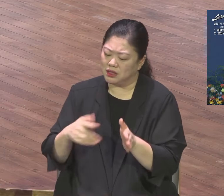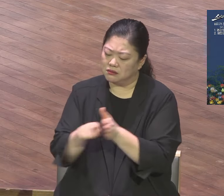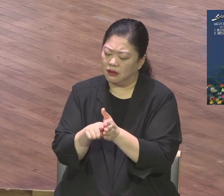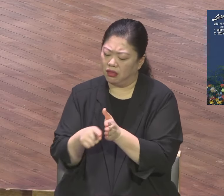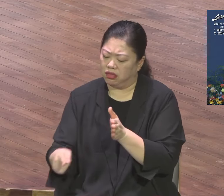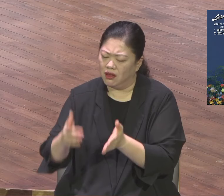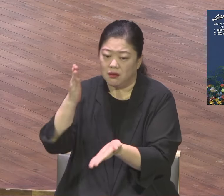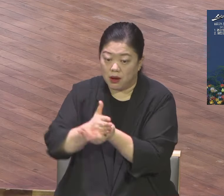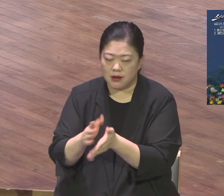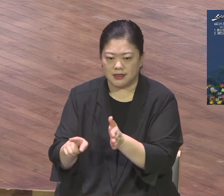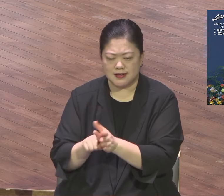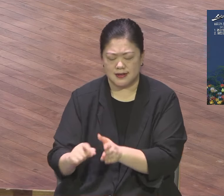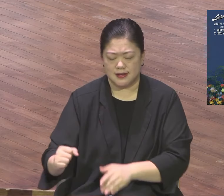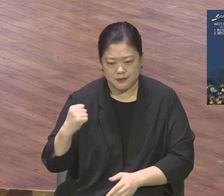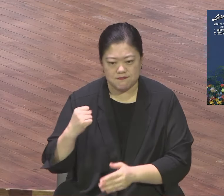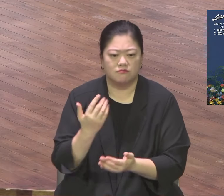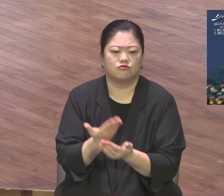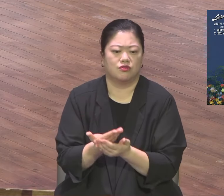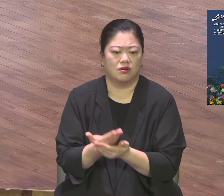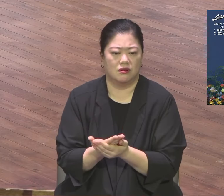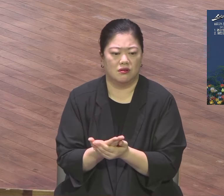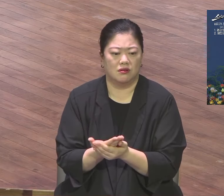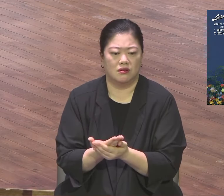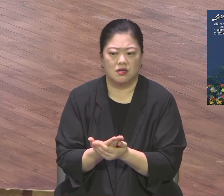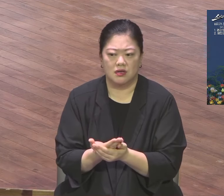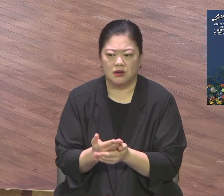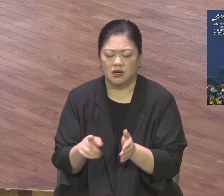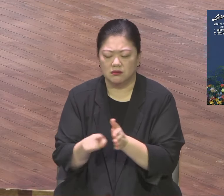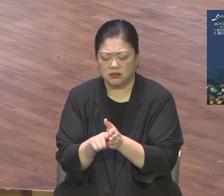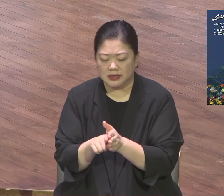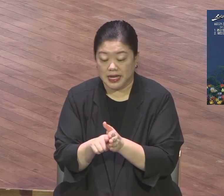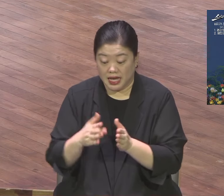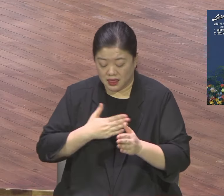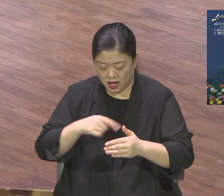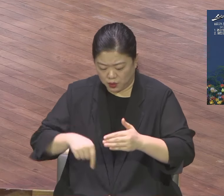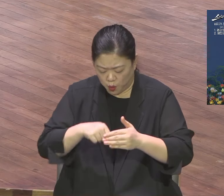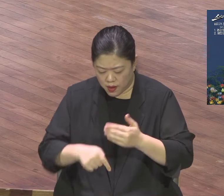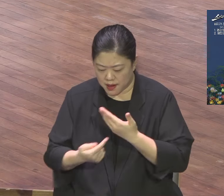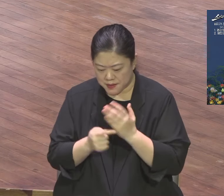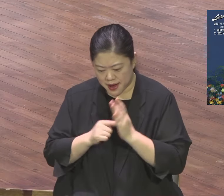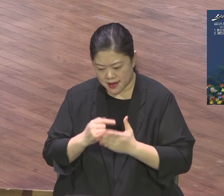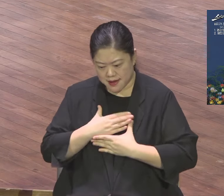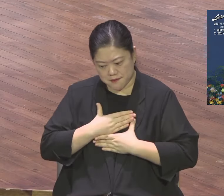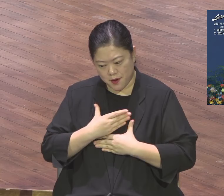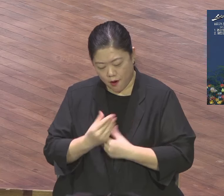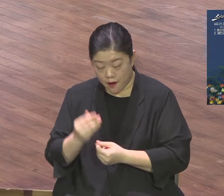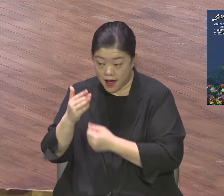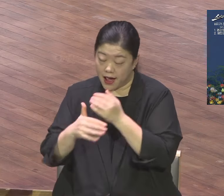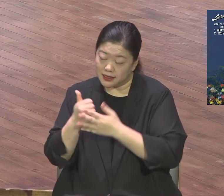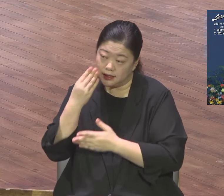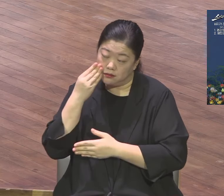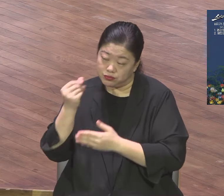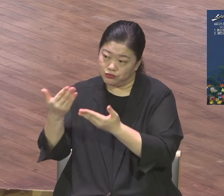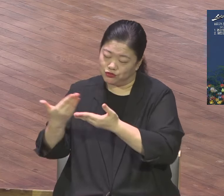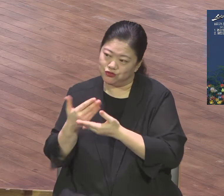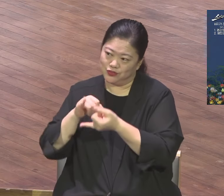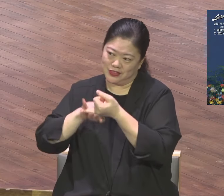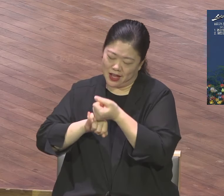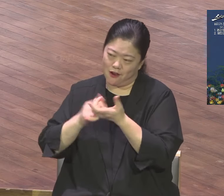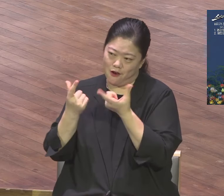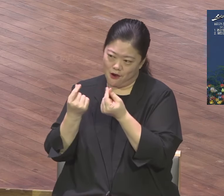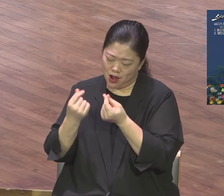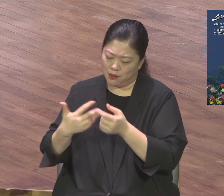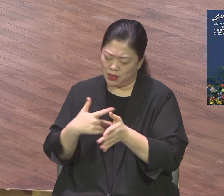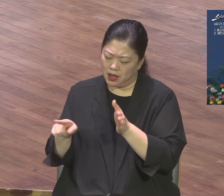하여 주소서. 심지가 견고한 믿음을 내게 주시옵소서. 내 속에 평강의 삶, 평탄의 삶이 될 수 있도록 내 마음의